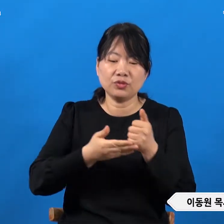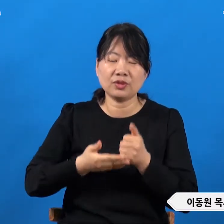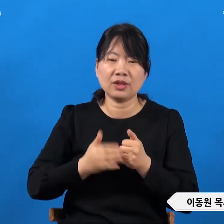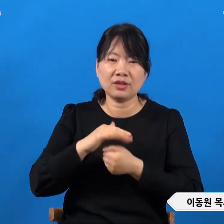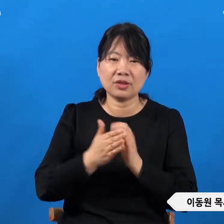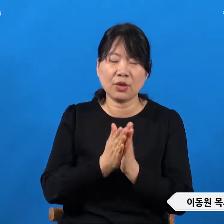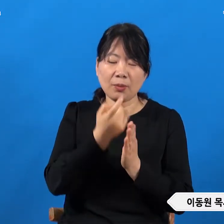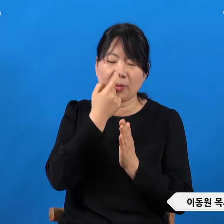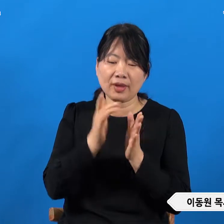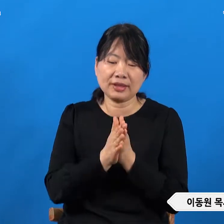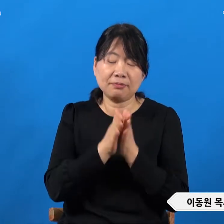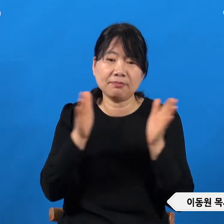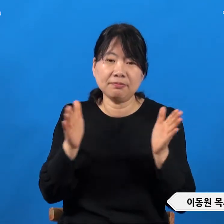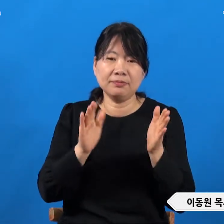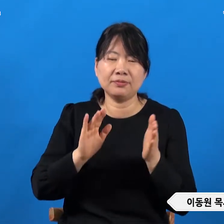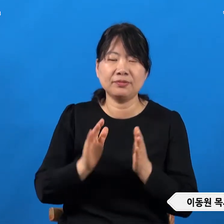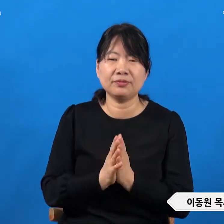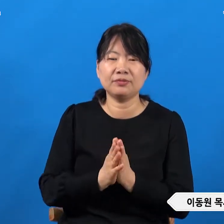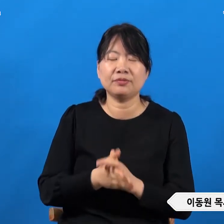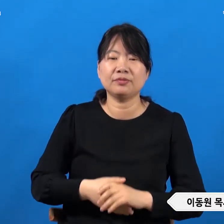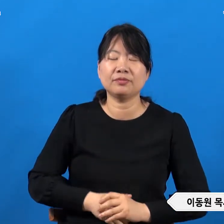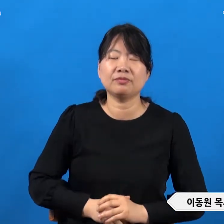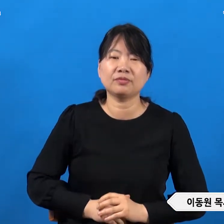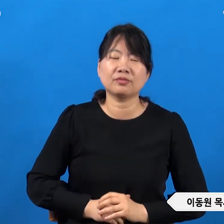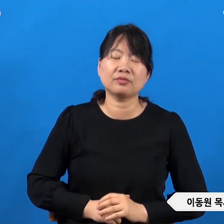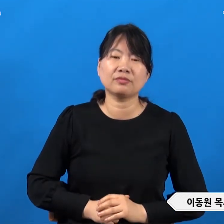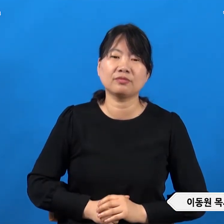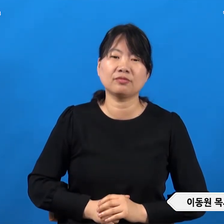초청해서 성경을 배우게 된 것입니다. 예수를 믿게 되었죠.